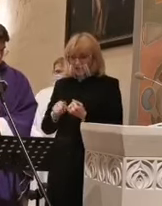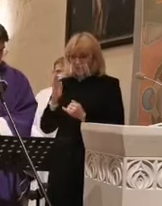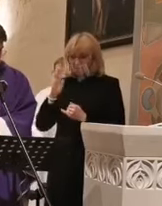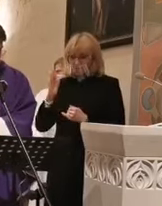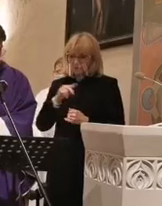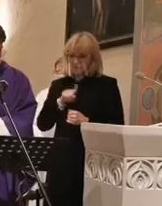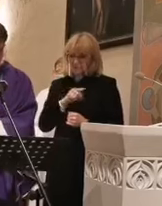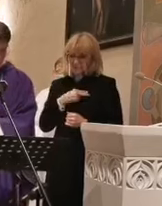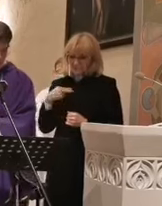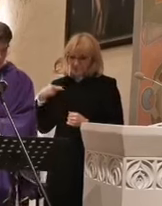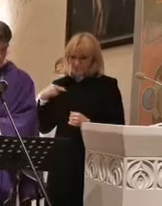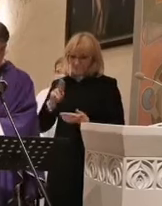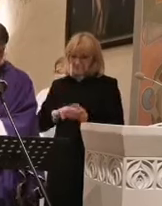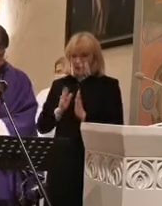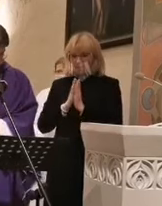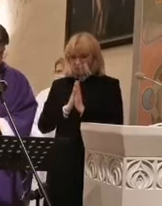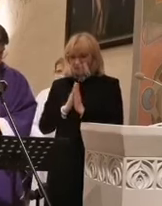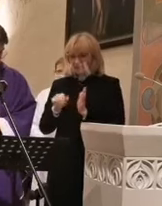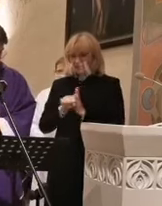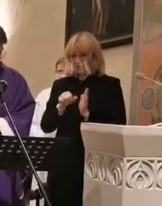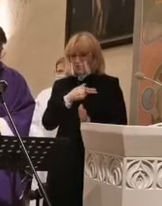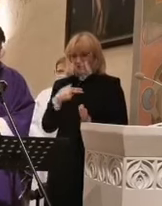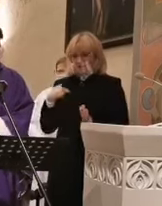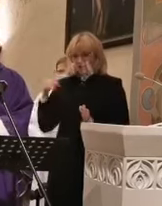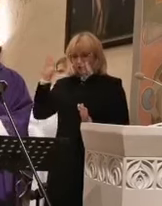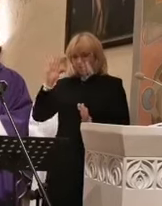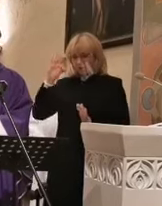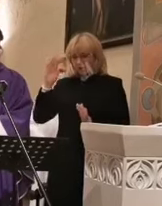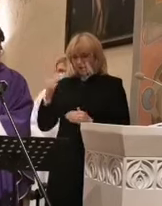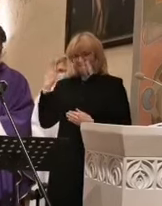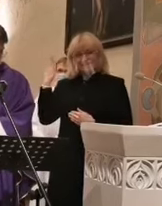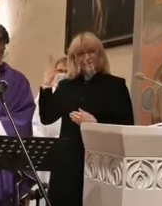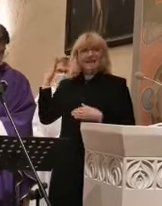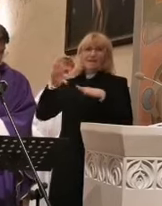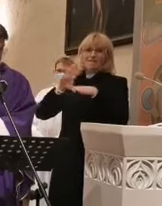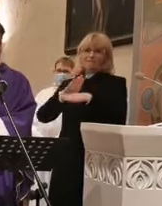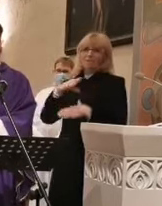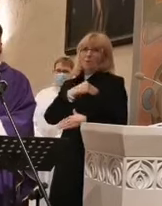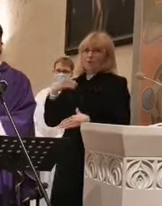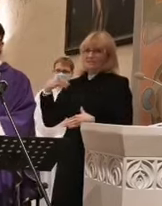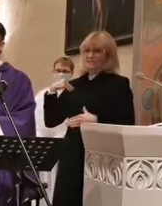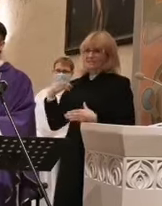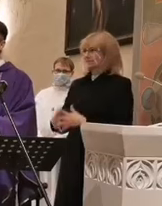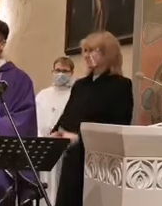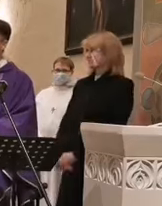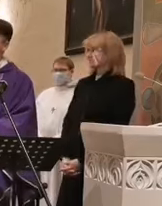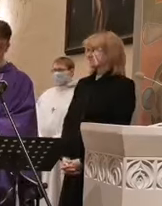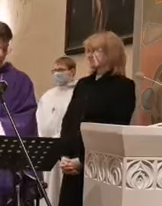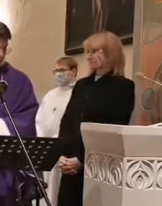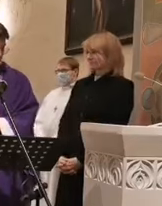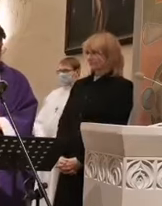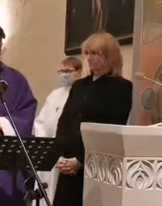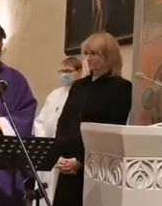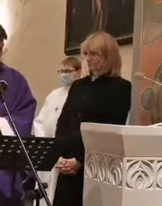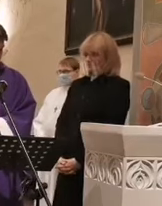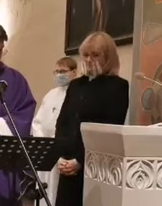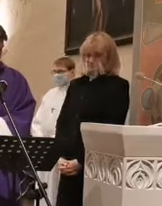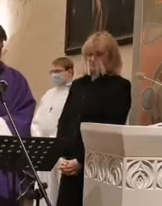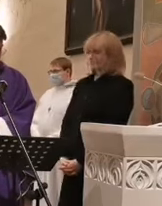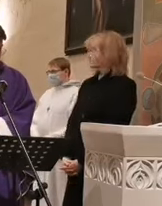ich jako naszych braci i siostry. Naszym duszpasterstwie jest około 2000 osób niesłyszących w Poznaniu i